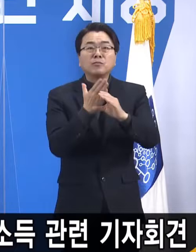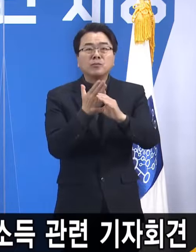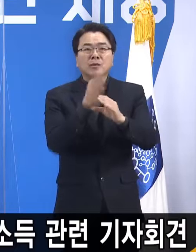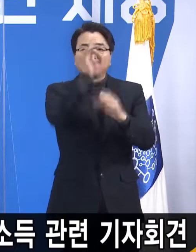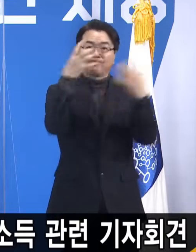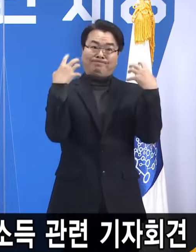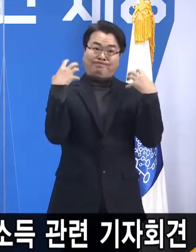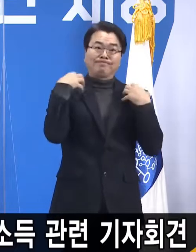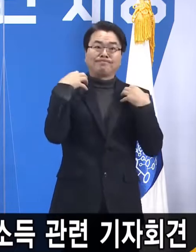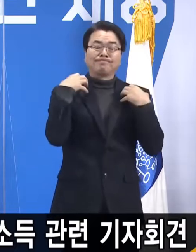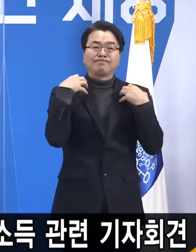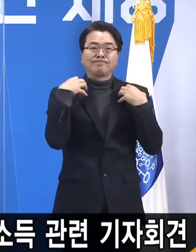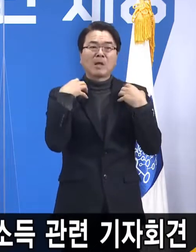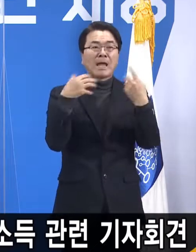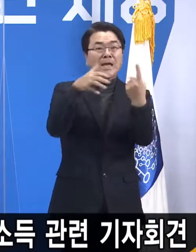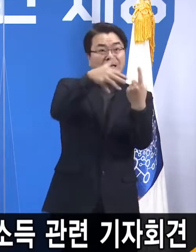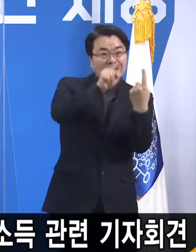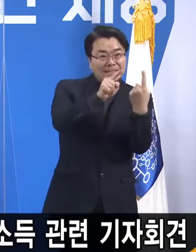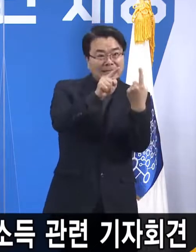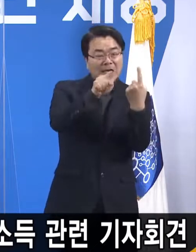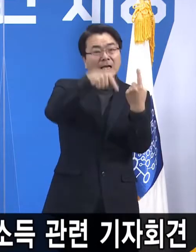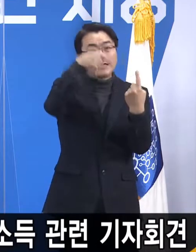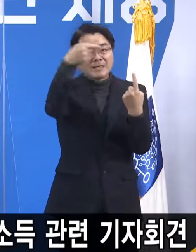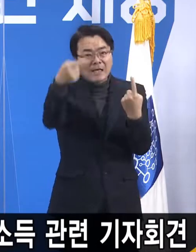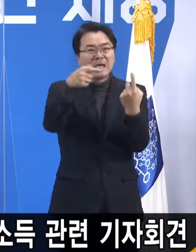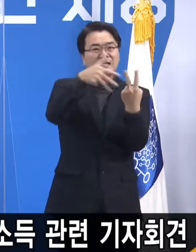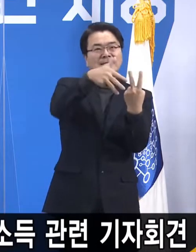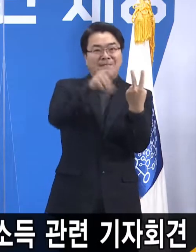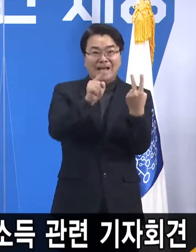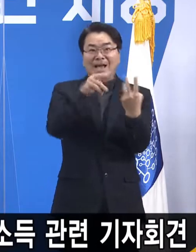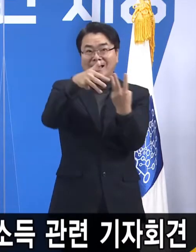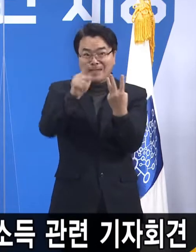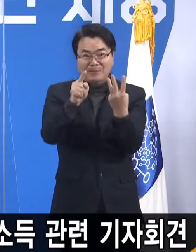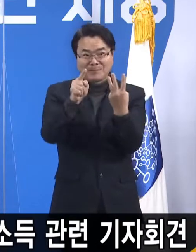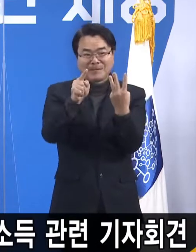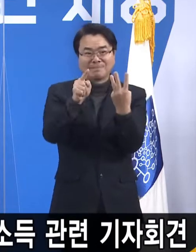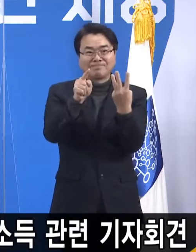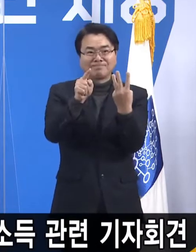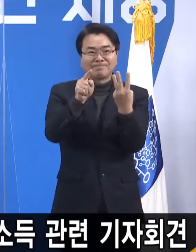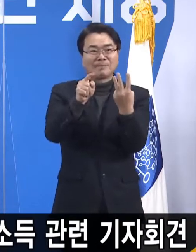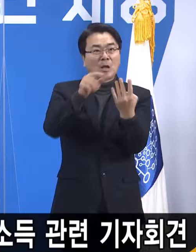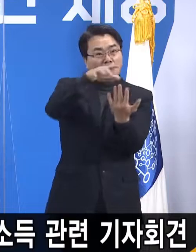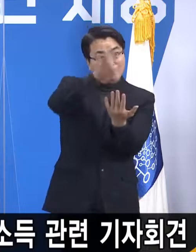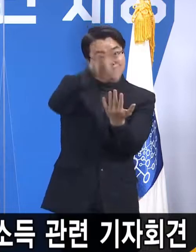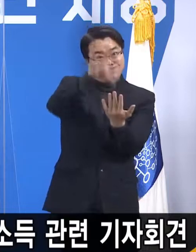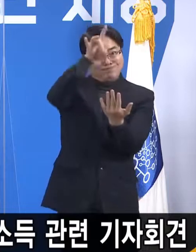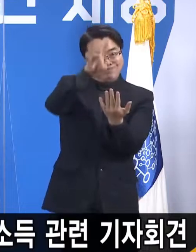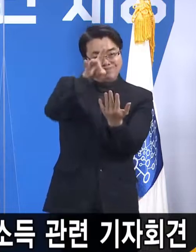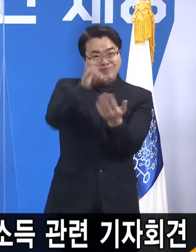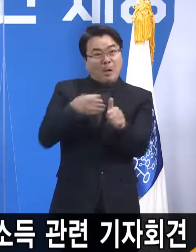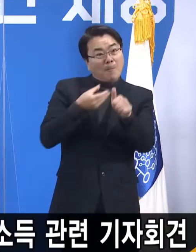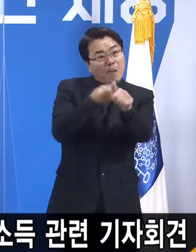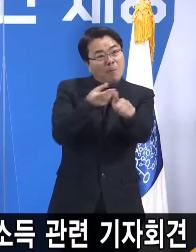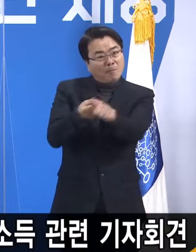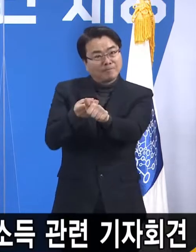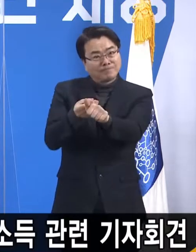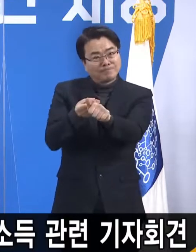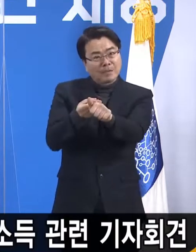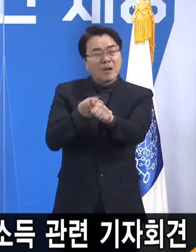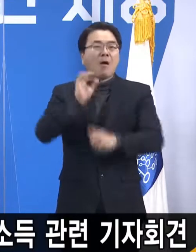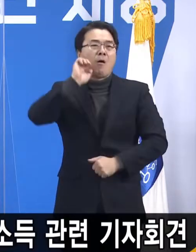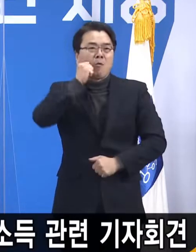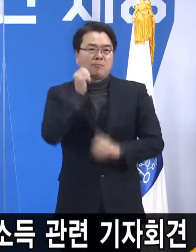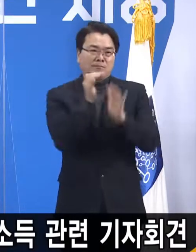중앙정부가 1차 보편 지원에 이어서 2차, 3차 선별 지원으로 어려움을